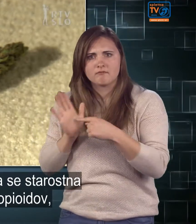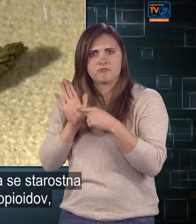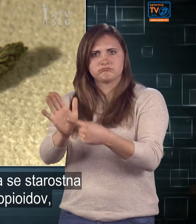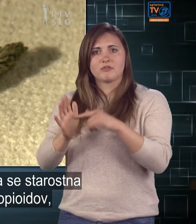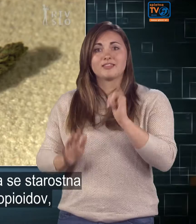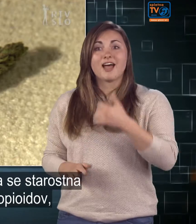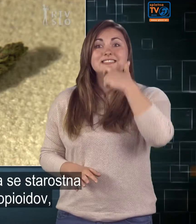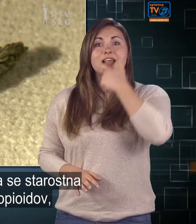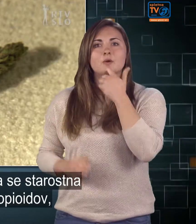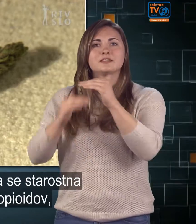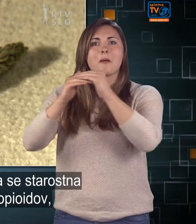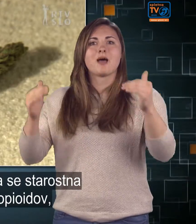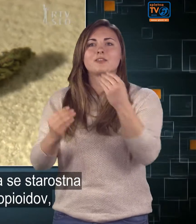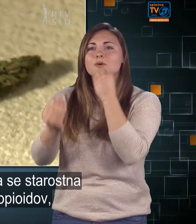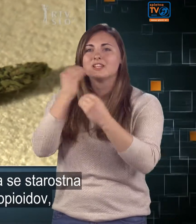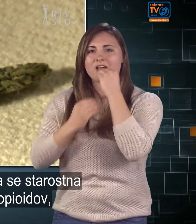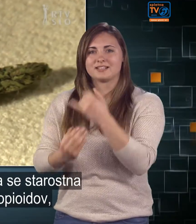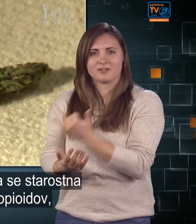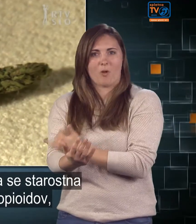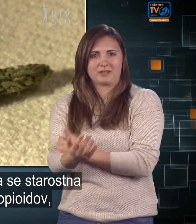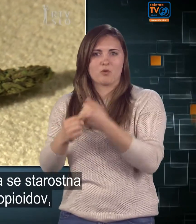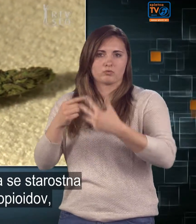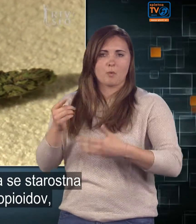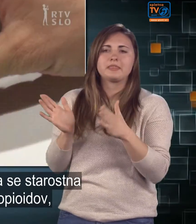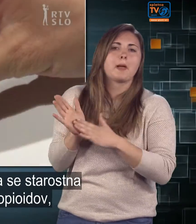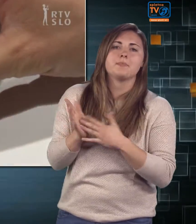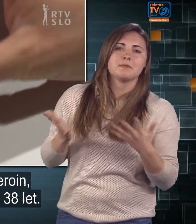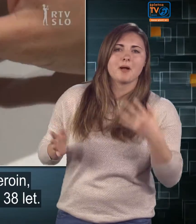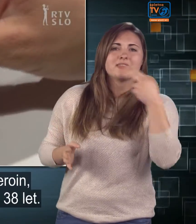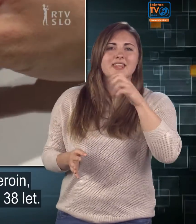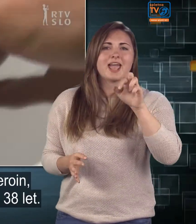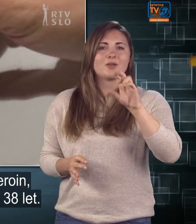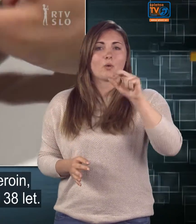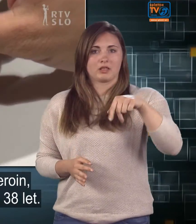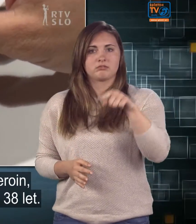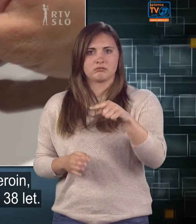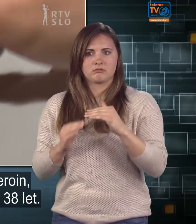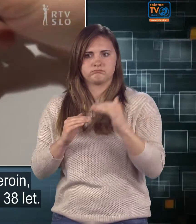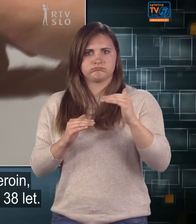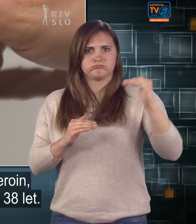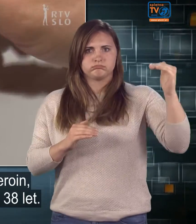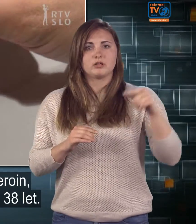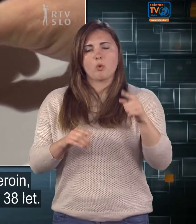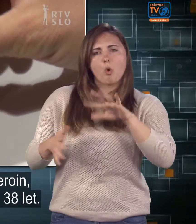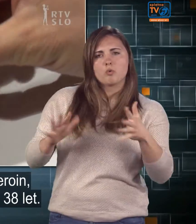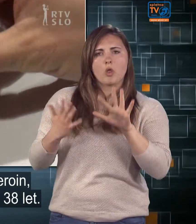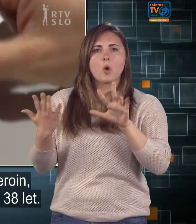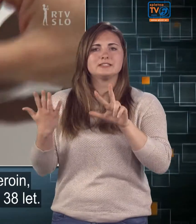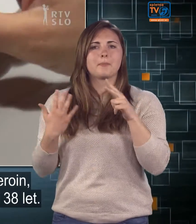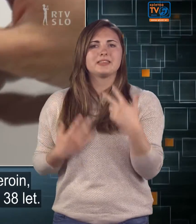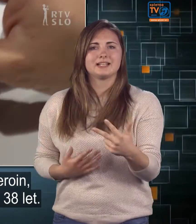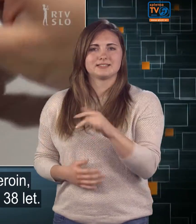Raziskave kažejo, da se starostna meja uživalcev opioidov, kot je na primer heroin, viša in je